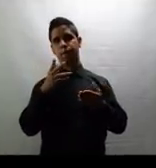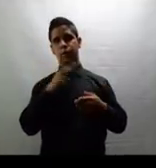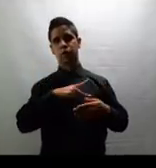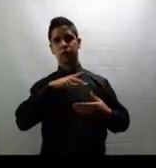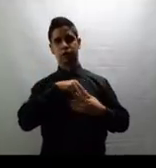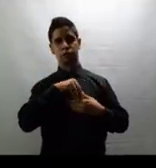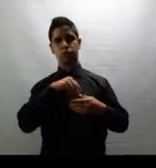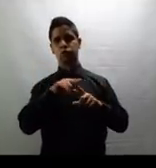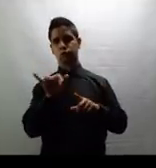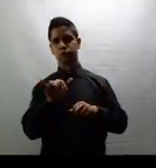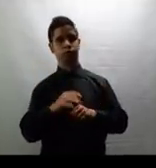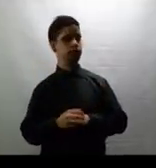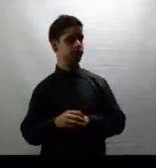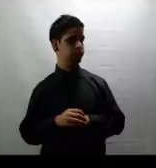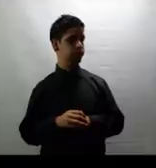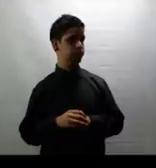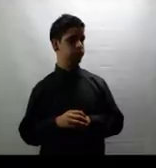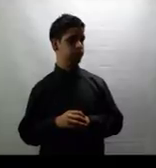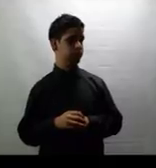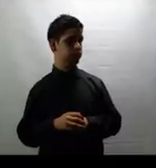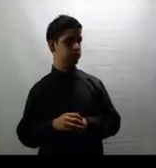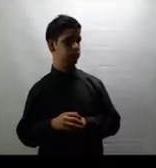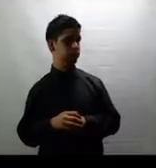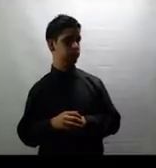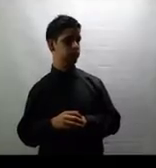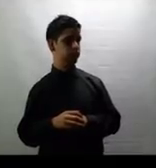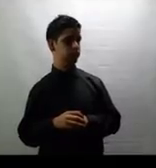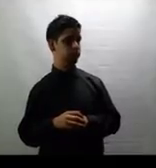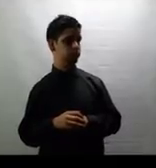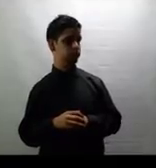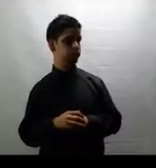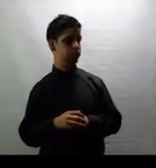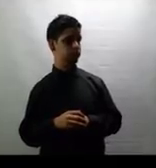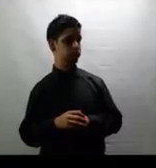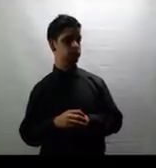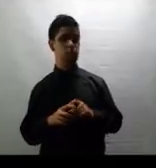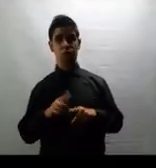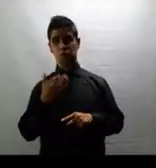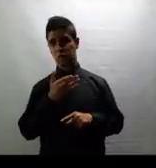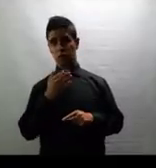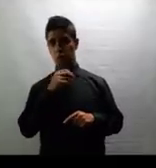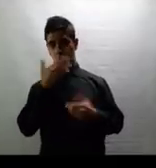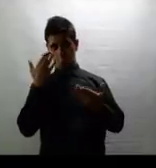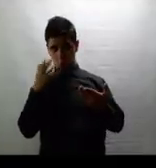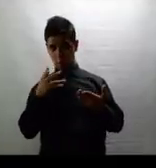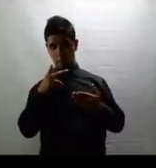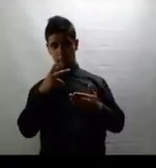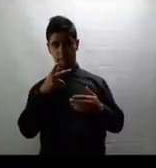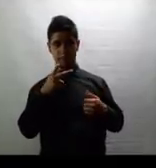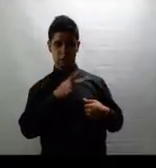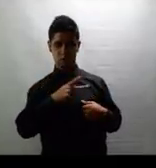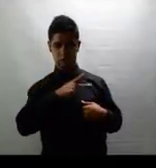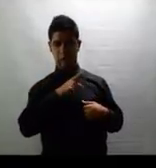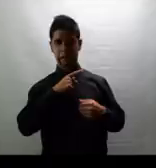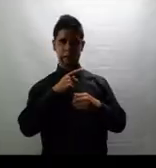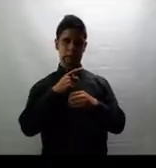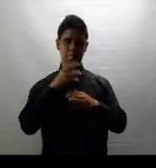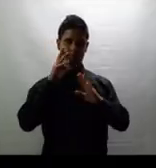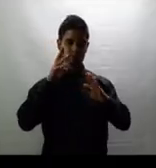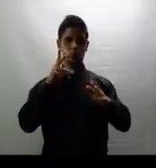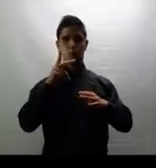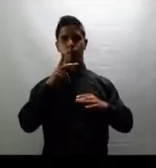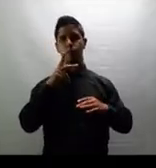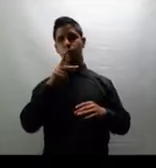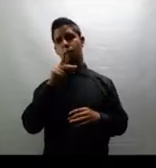y este que está aquí aunque no es un personaje de inspirado en un político sino este este perdón personaje